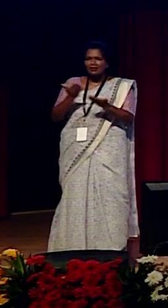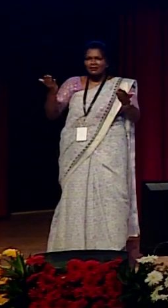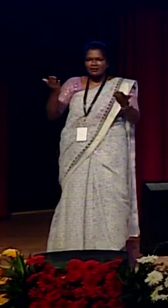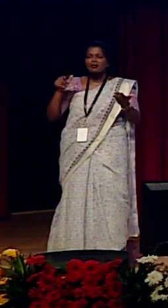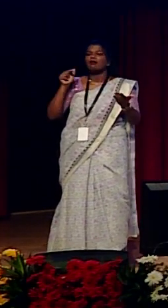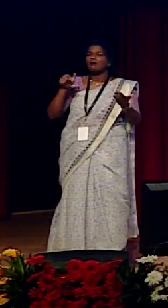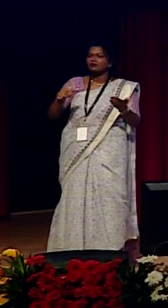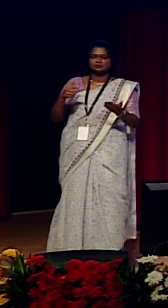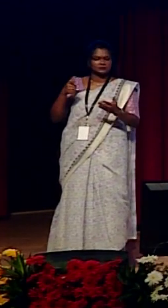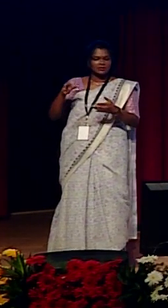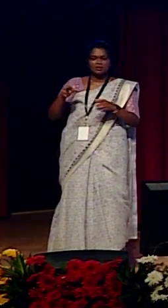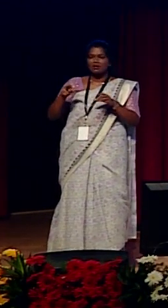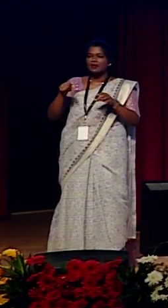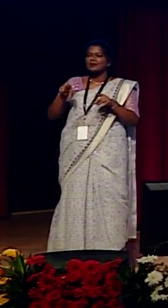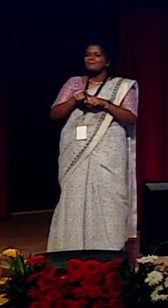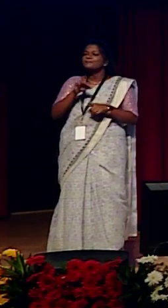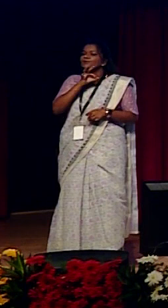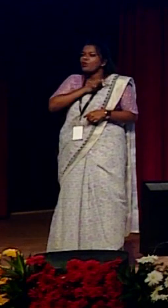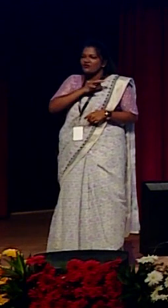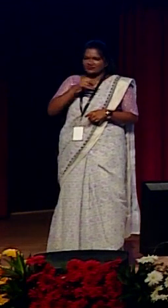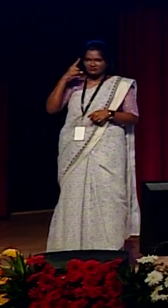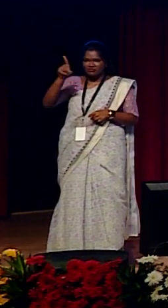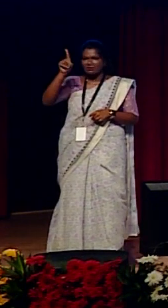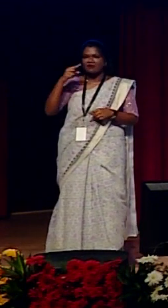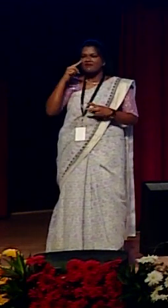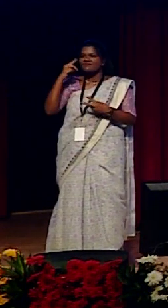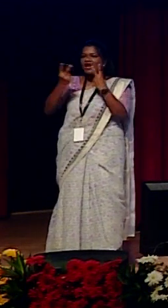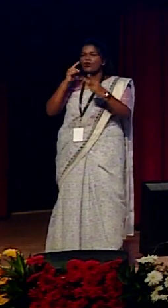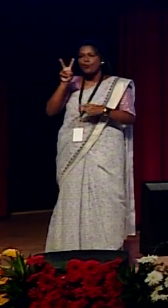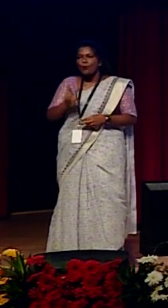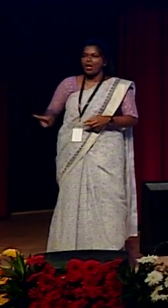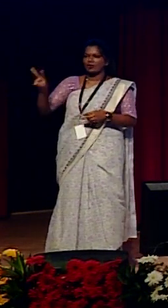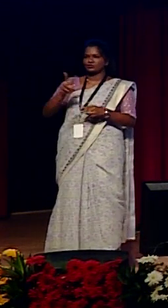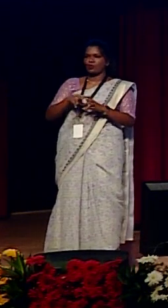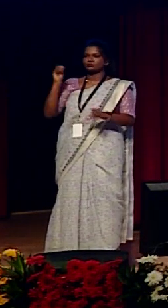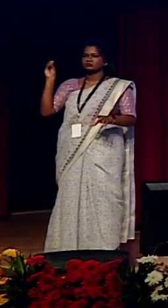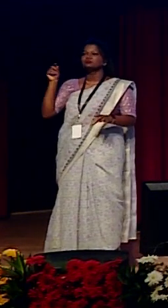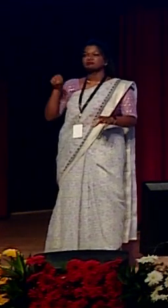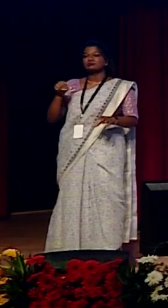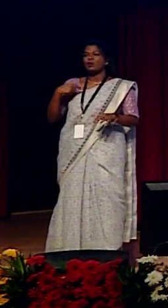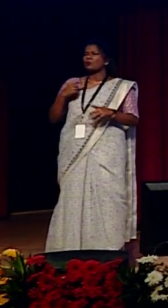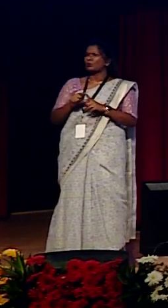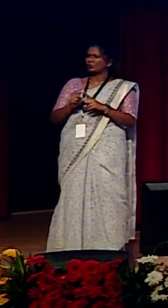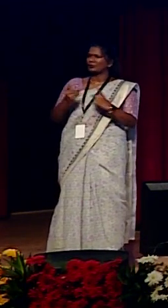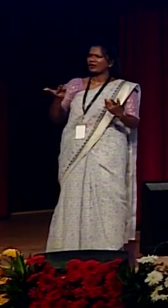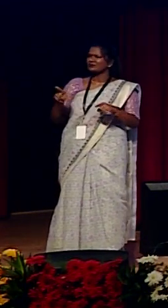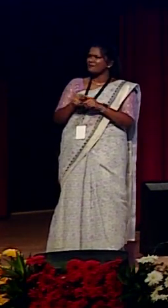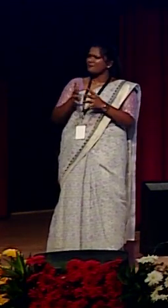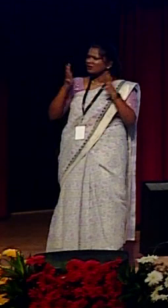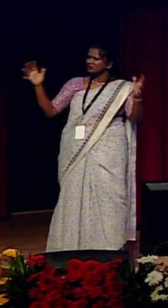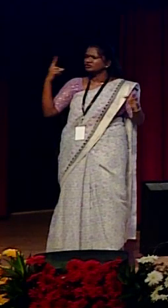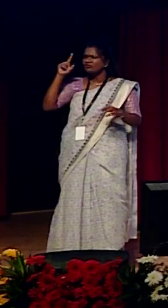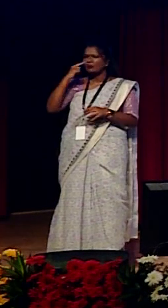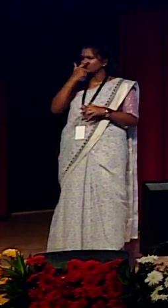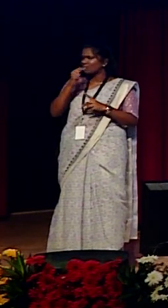that sighted people should benefit or at least find some value out of what we're doing as much as visually